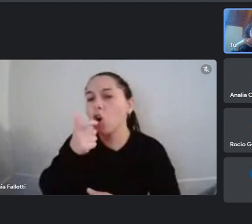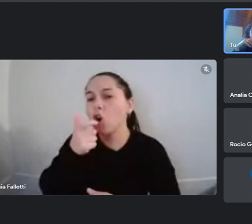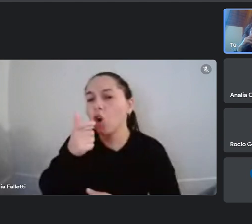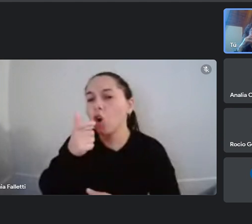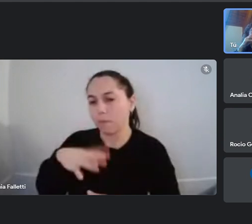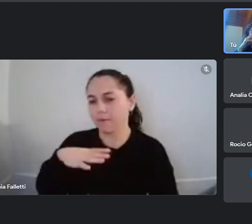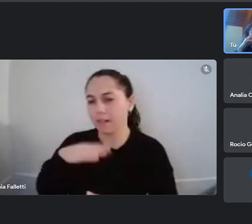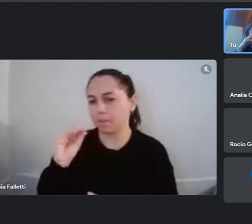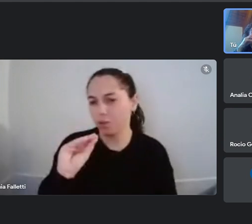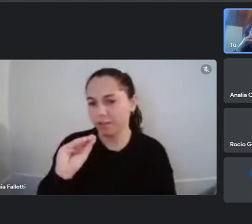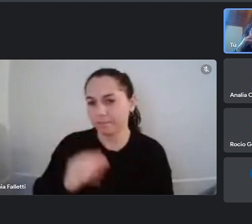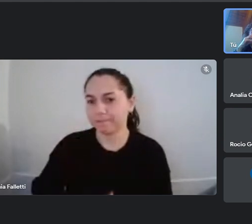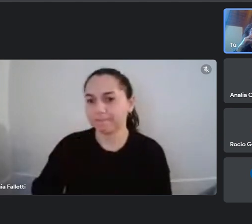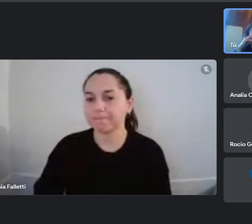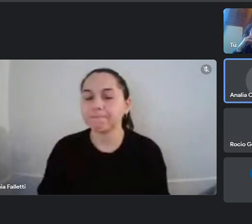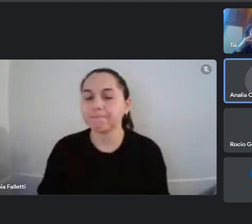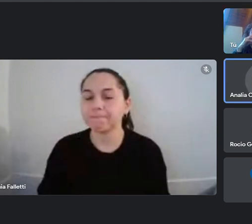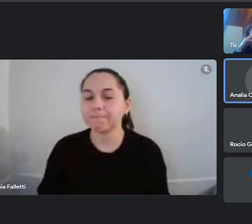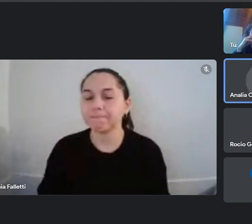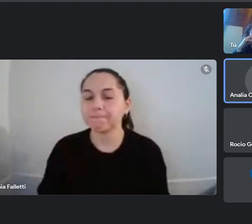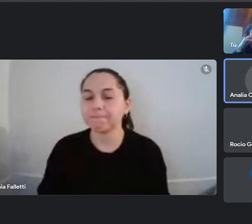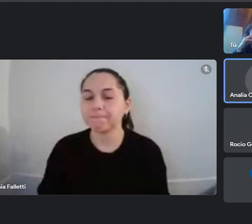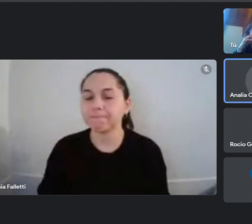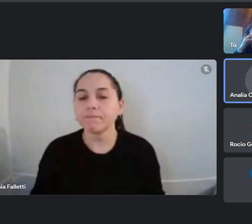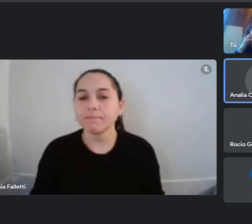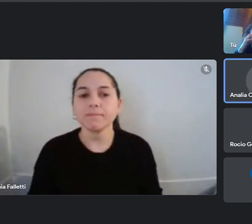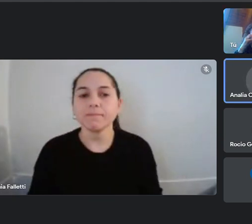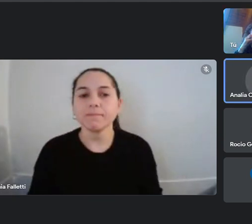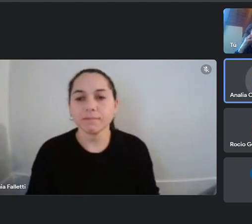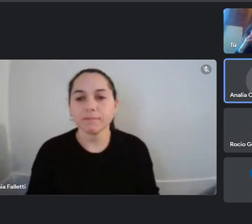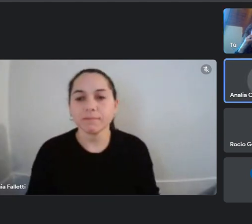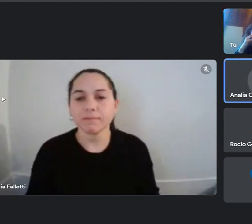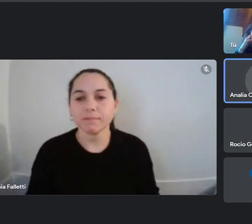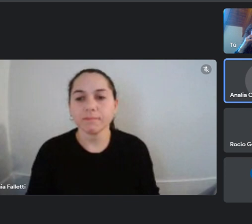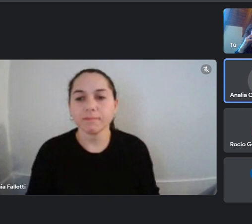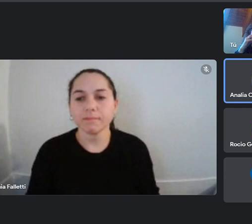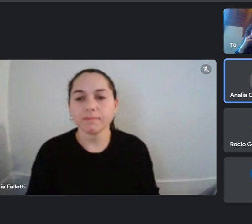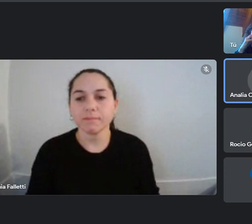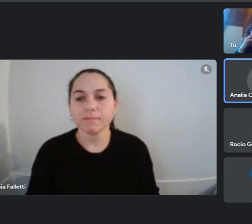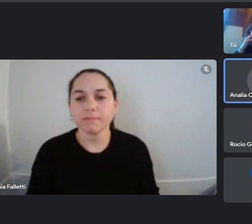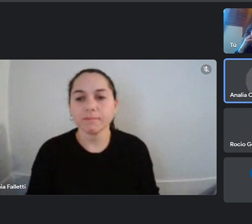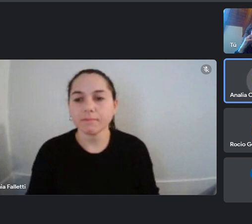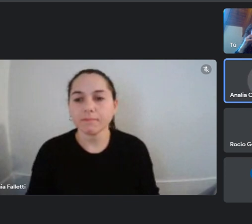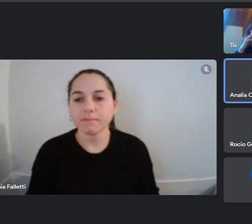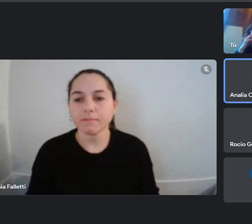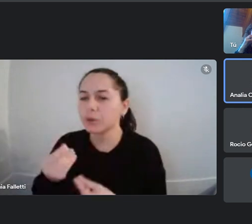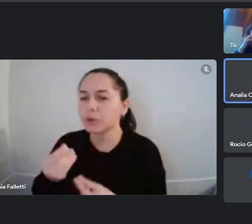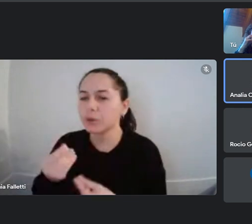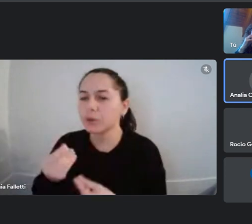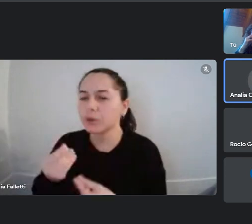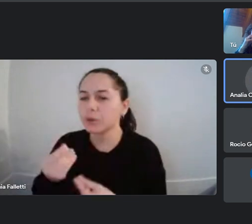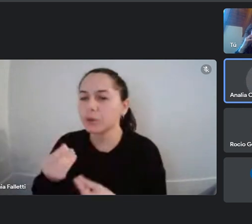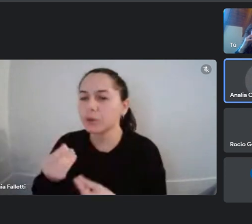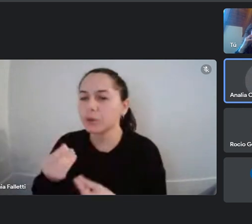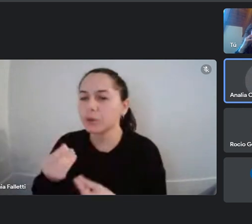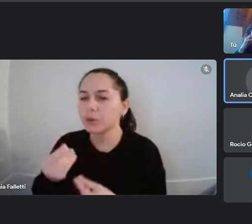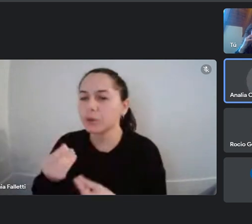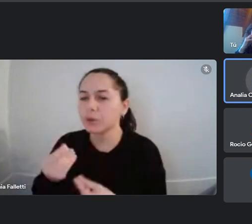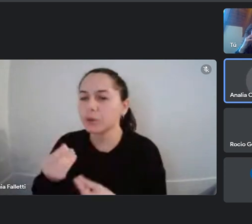en... Para crear entornos digitales propicios y